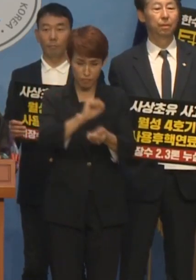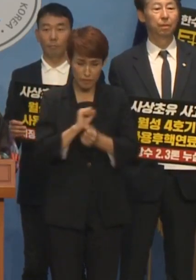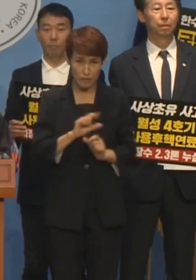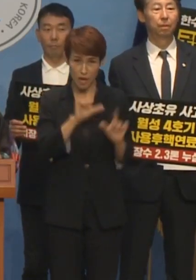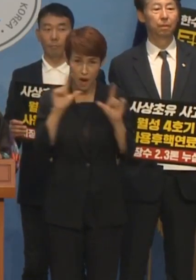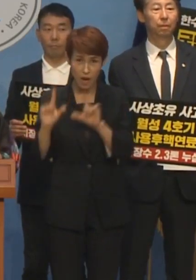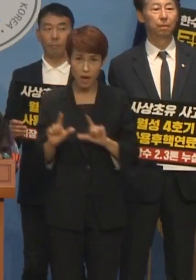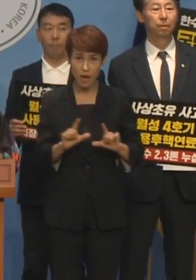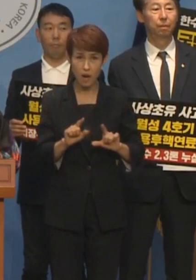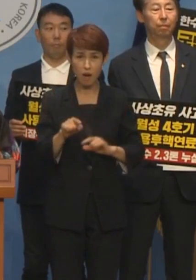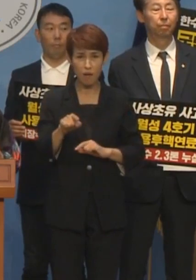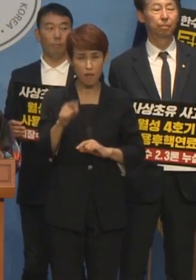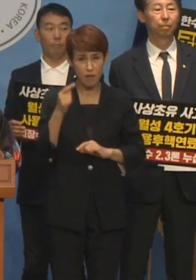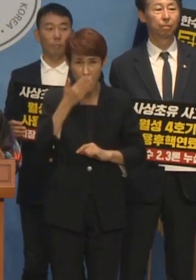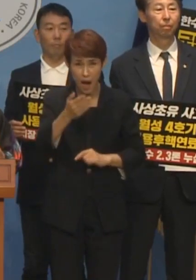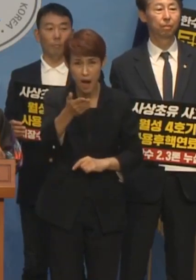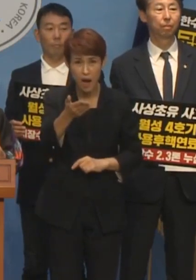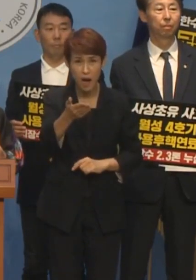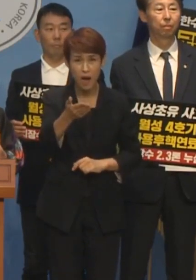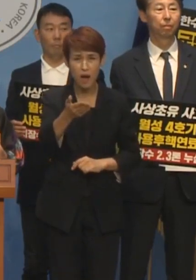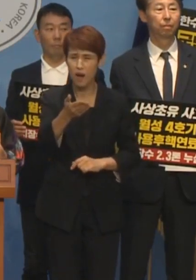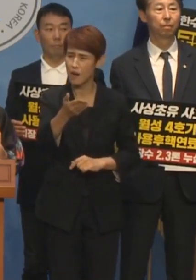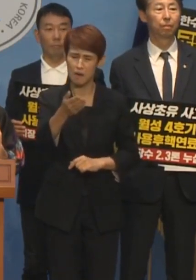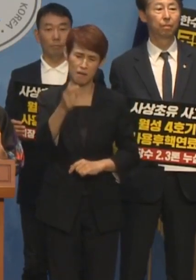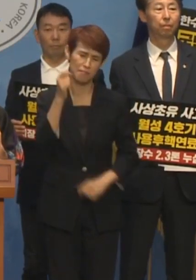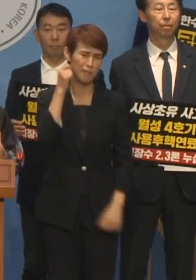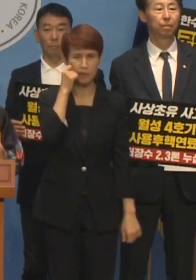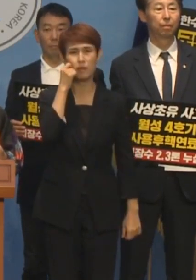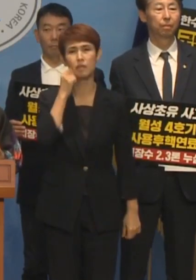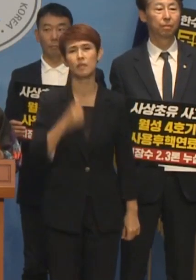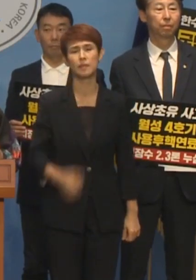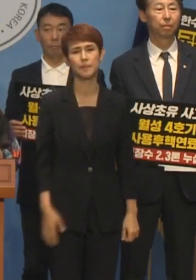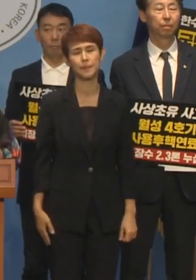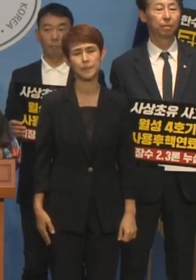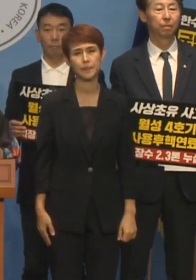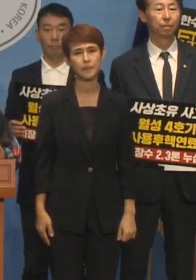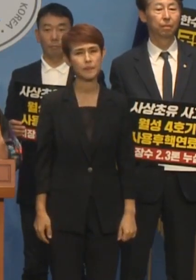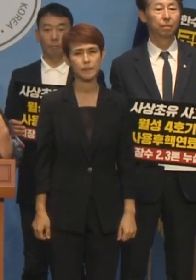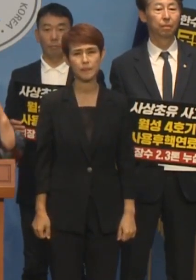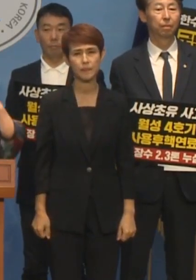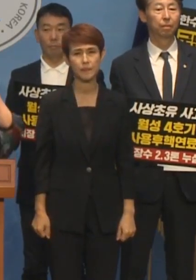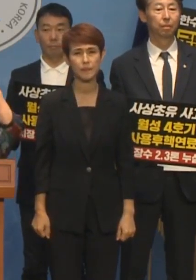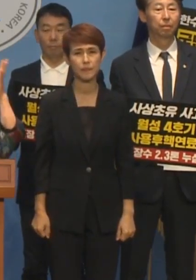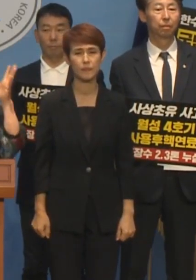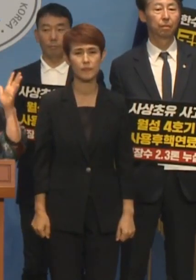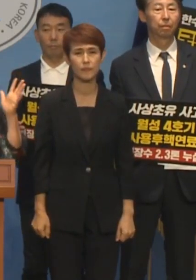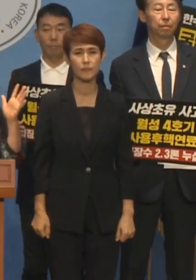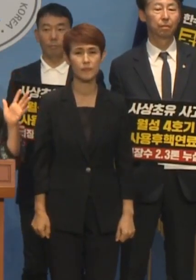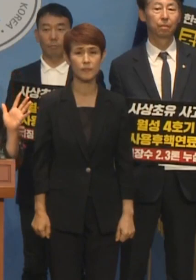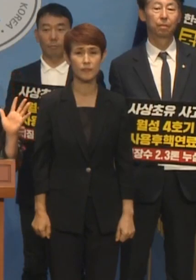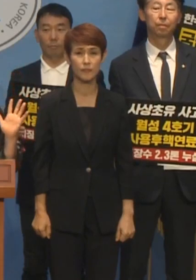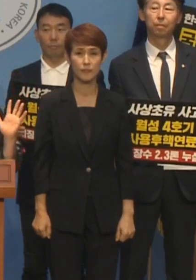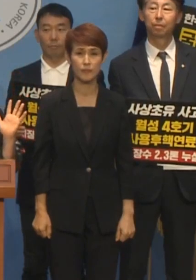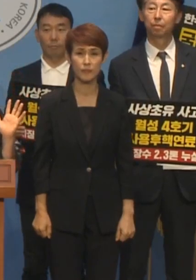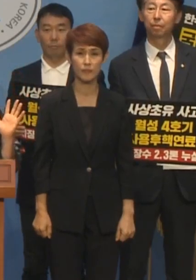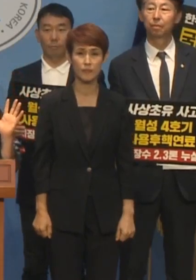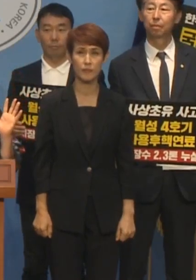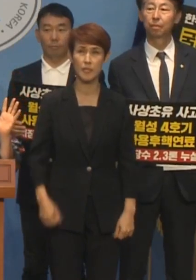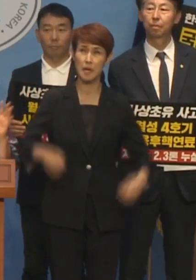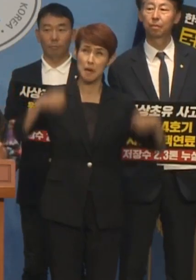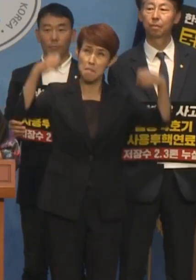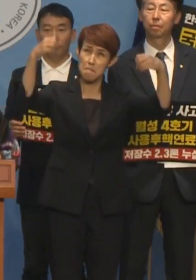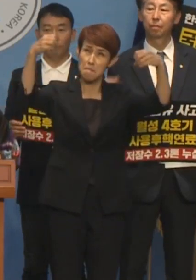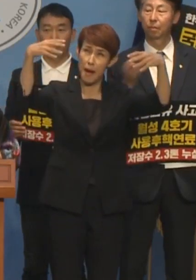하시겠습니까? 이런 왜 그렇게 이렇게 전기불이 밝게